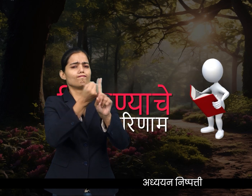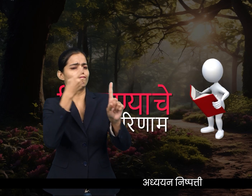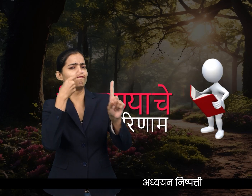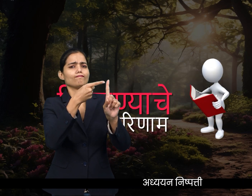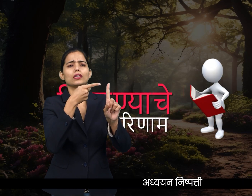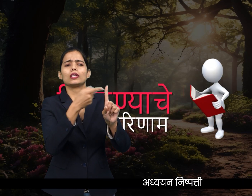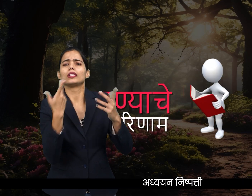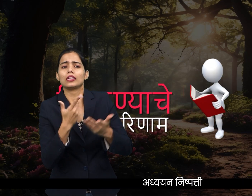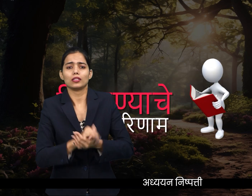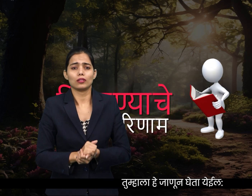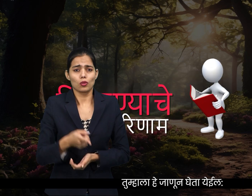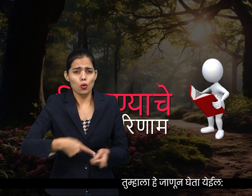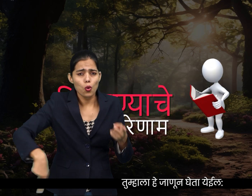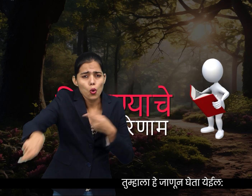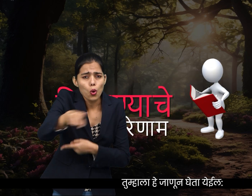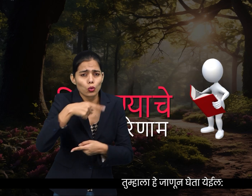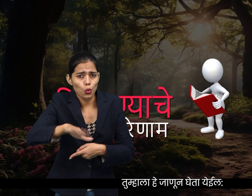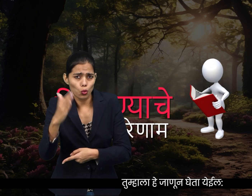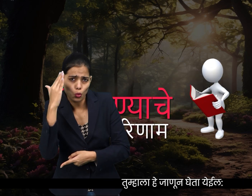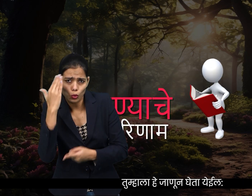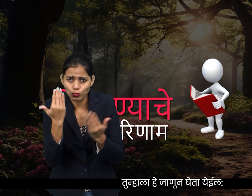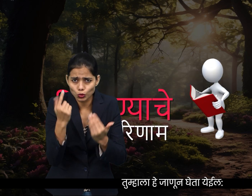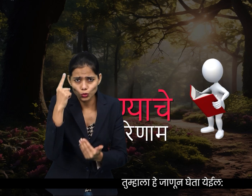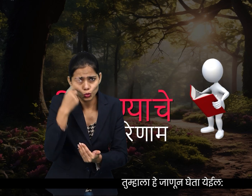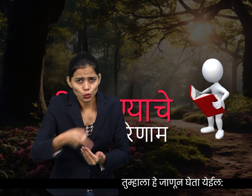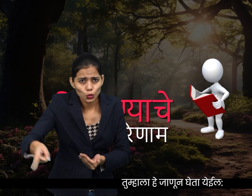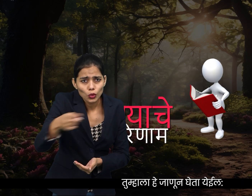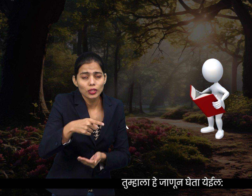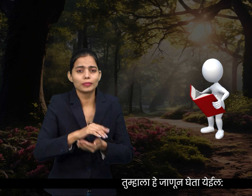अध्ययन निष्पत्ती. तुम्हाला हे जाणून घेता येईल.